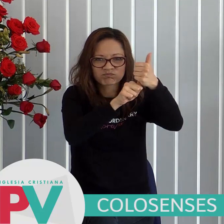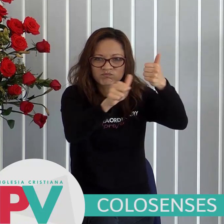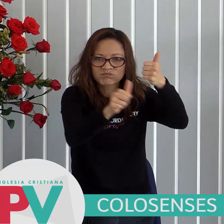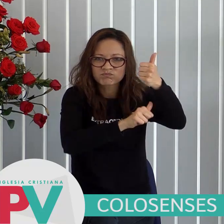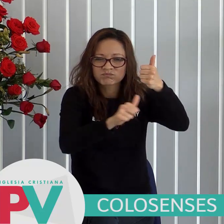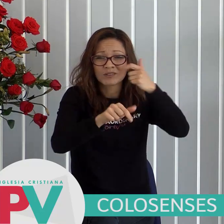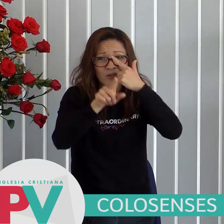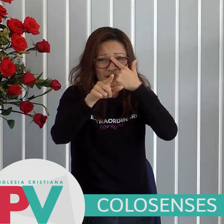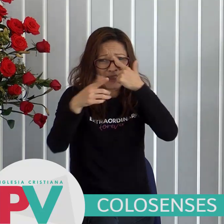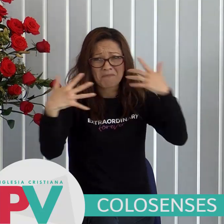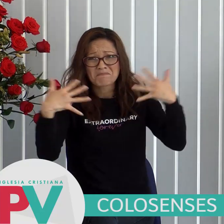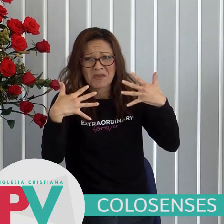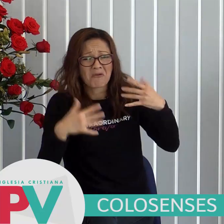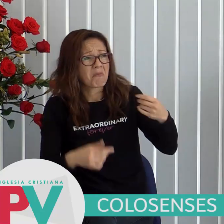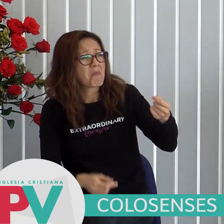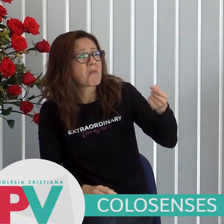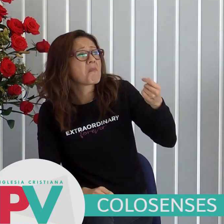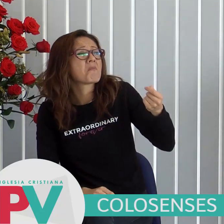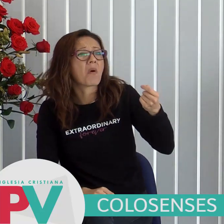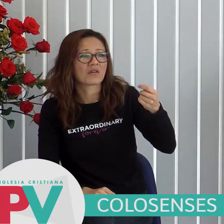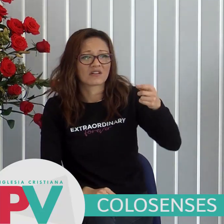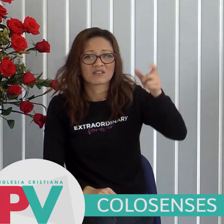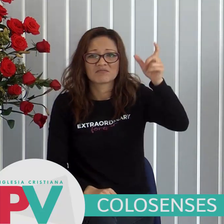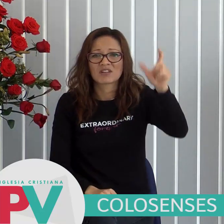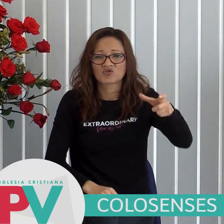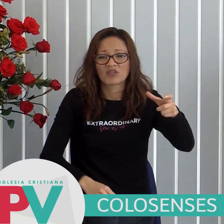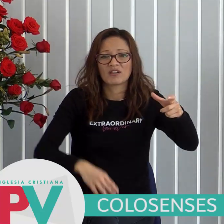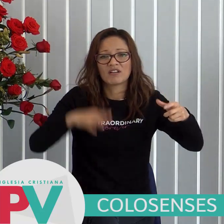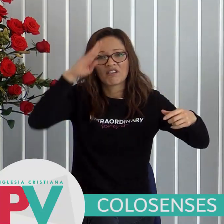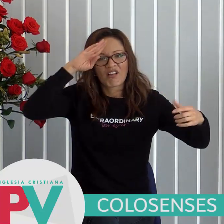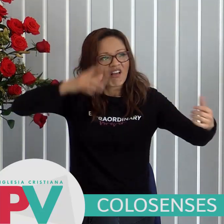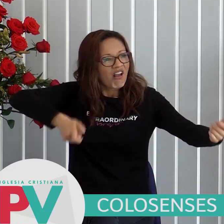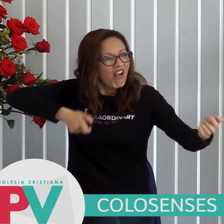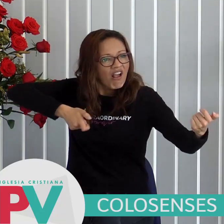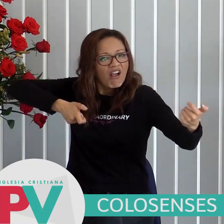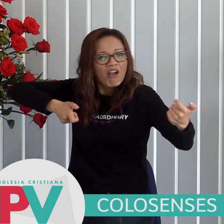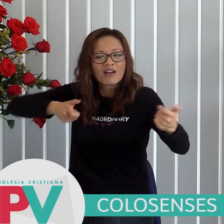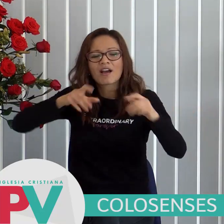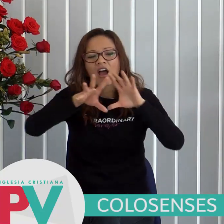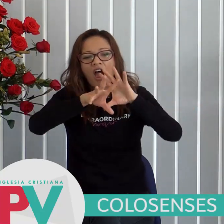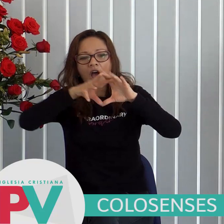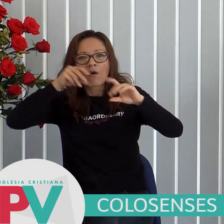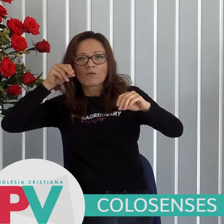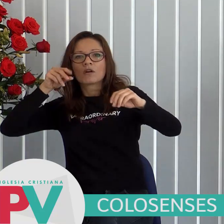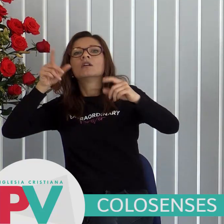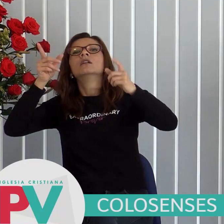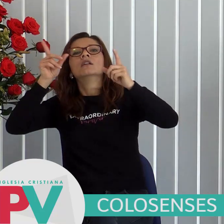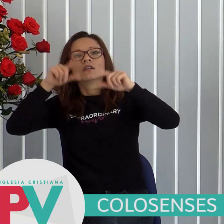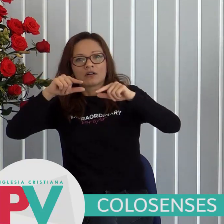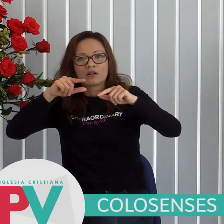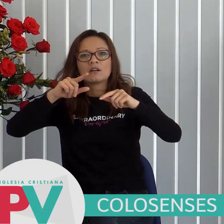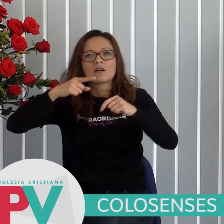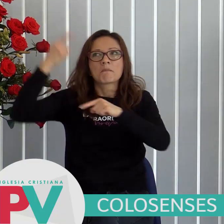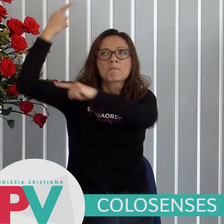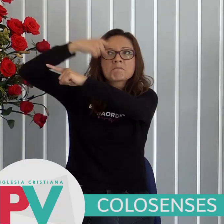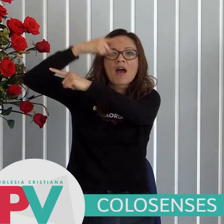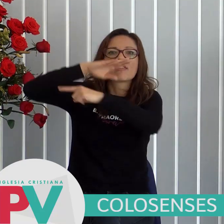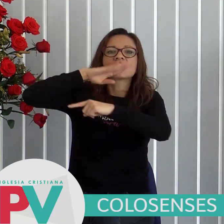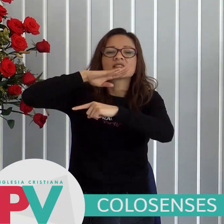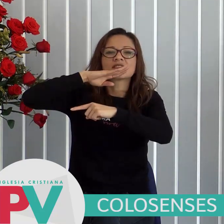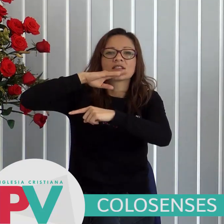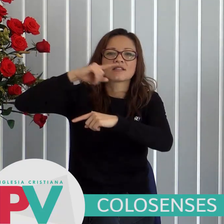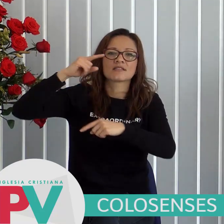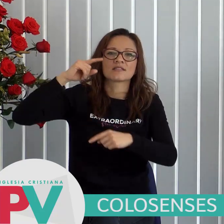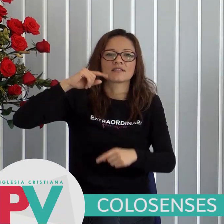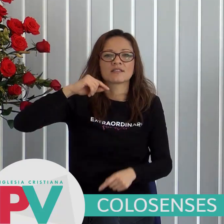le tiene miedo a un pobre paraquillo por ahí? No, hermano, detrás de eso hay unas huestes espirituales